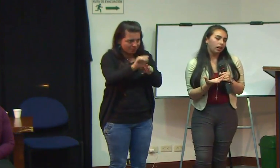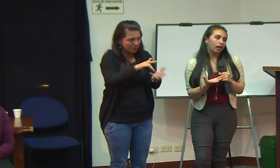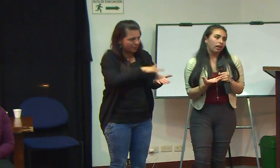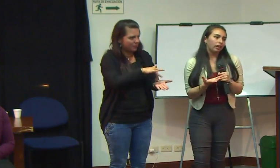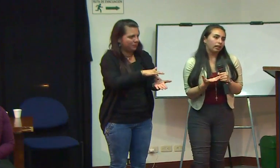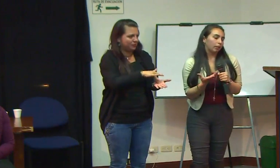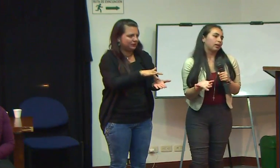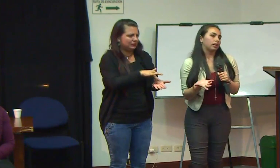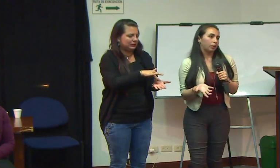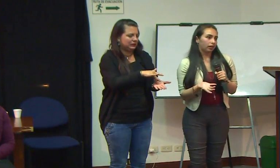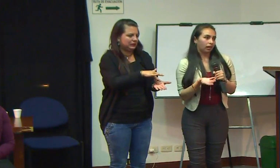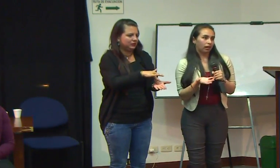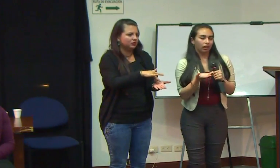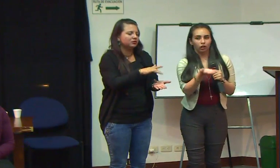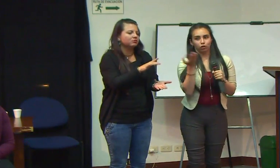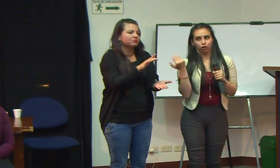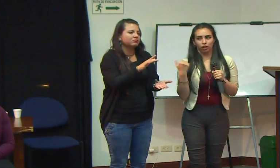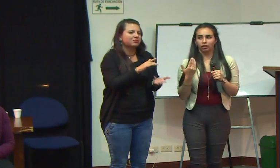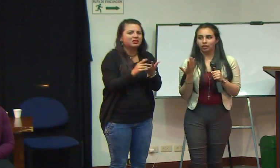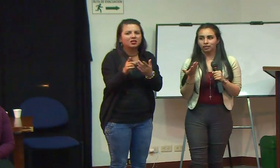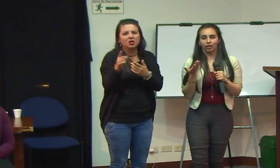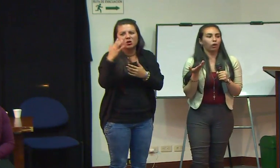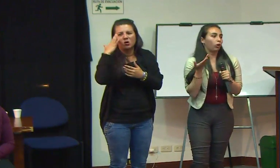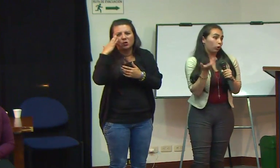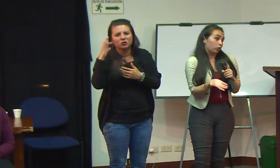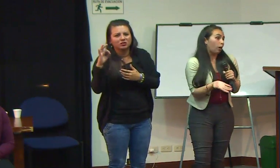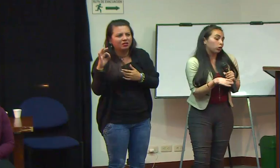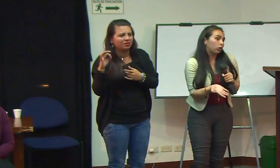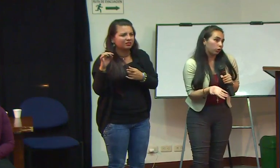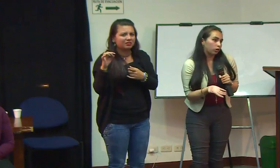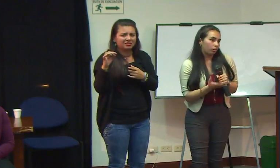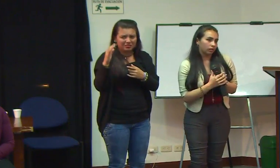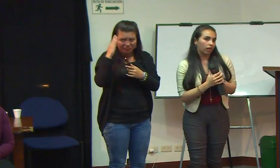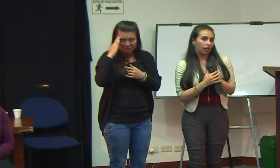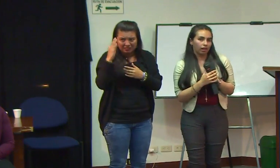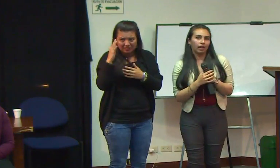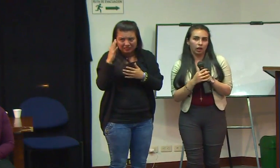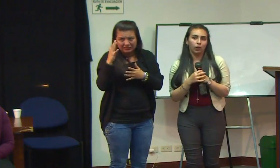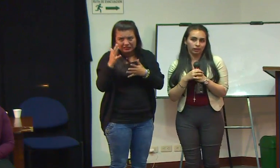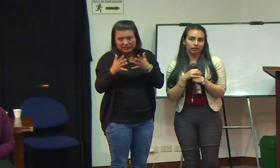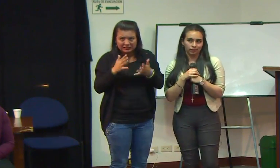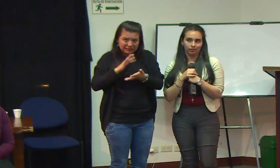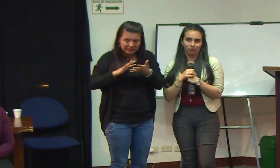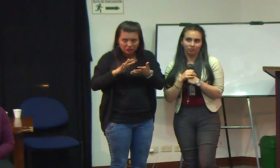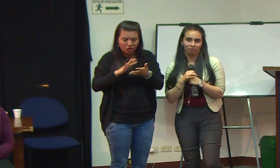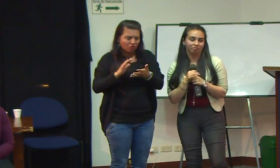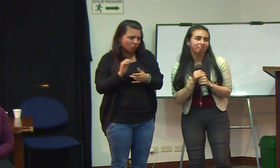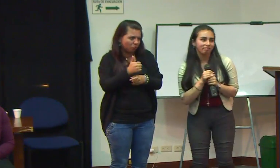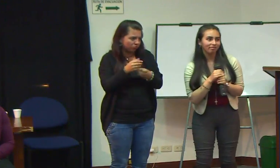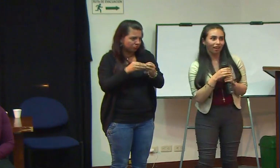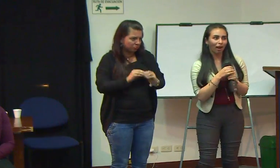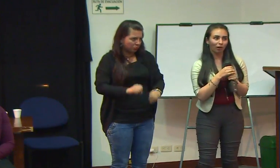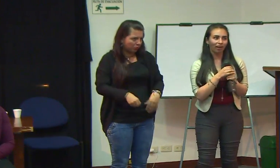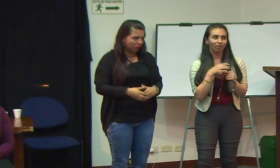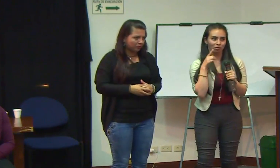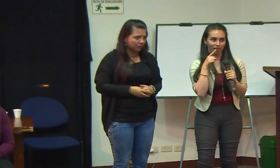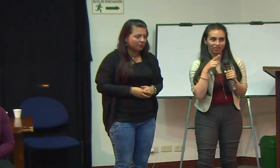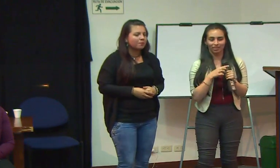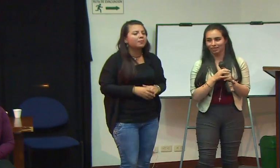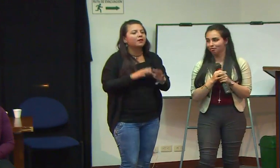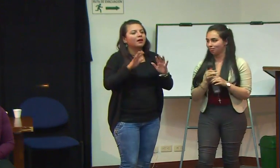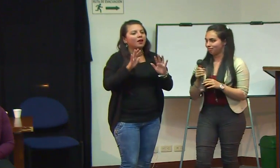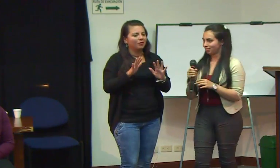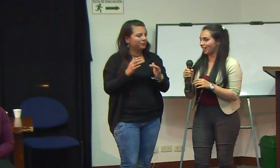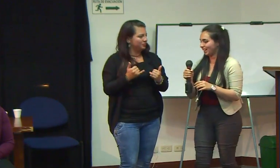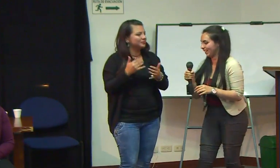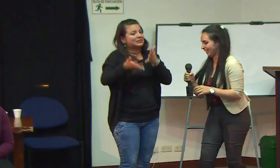más, independientemente de que los oyentes conozcamos o no conozcamos la lengua de señas. Ahora voy a